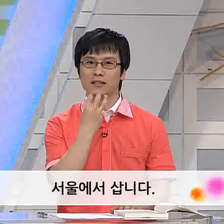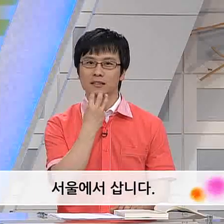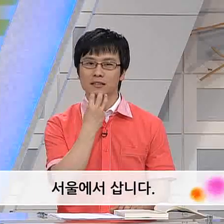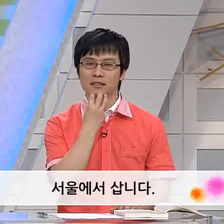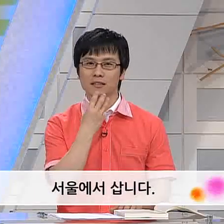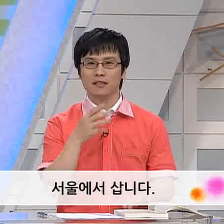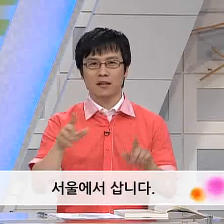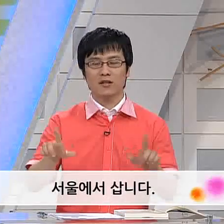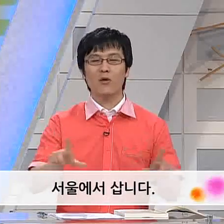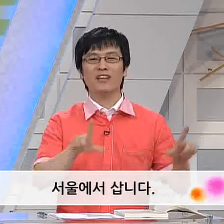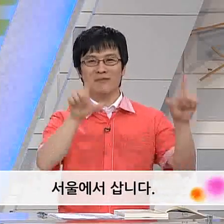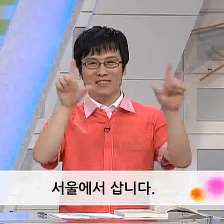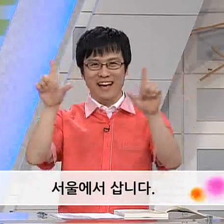서울에 삽니다